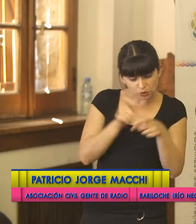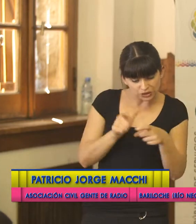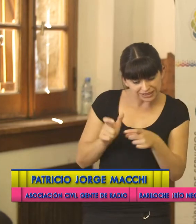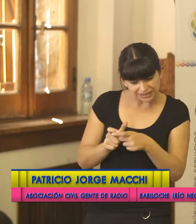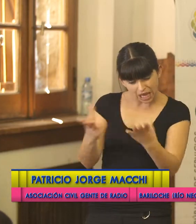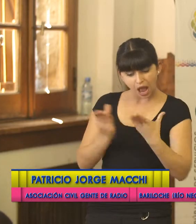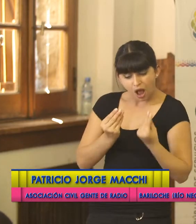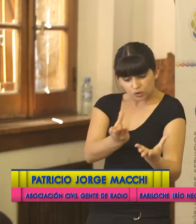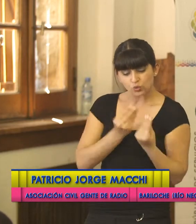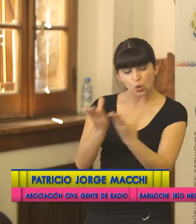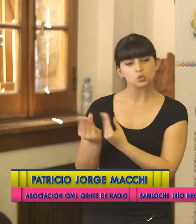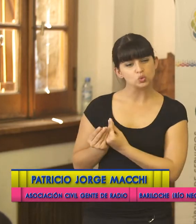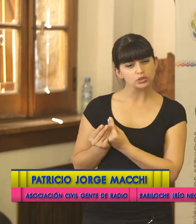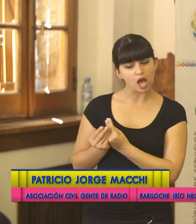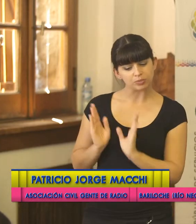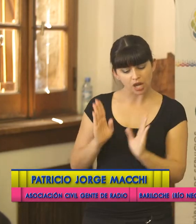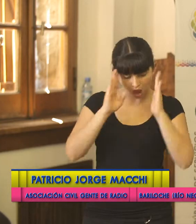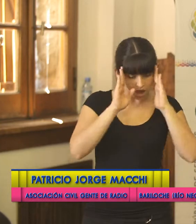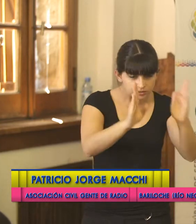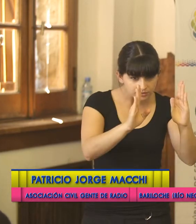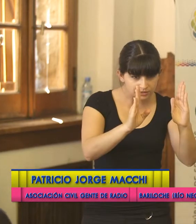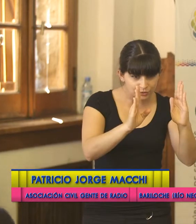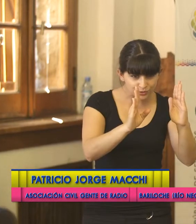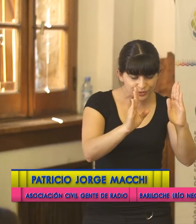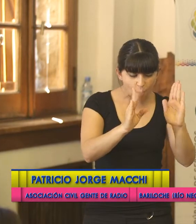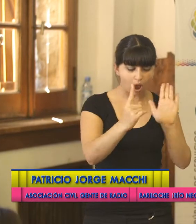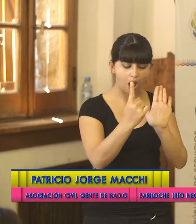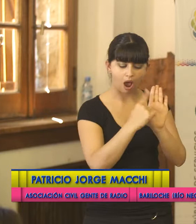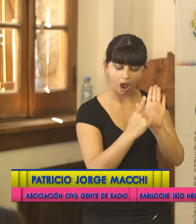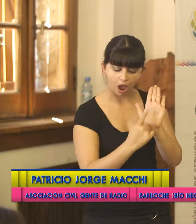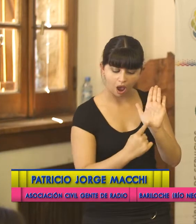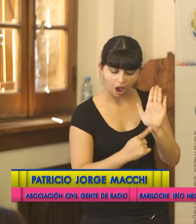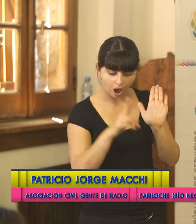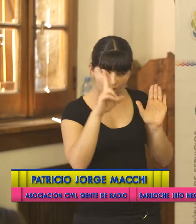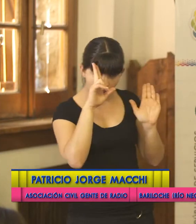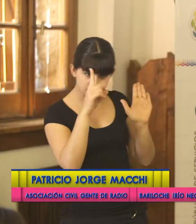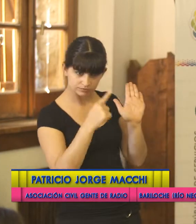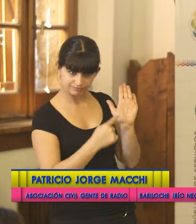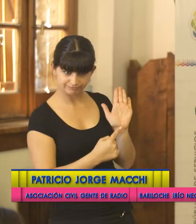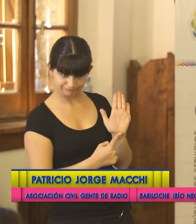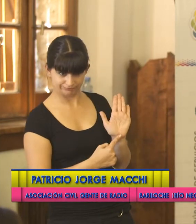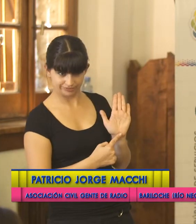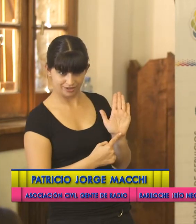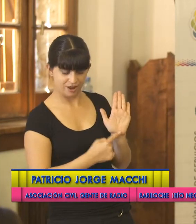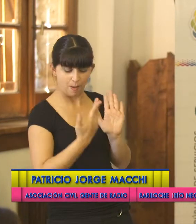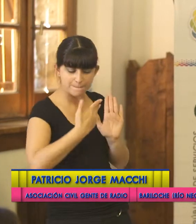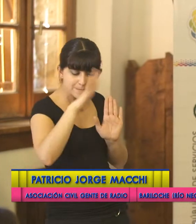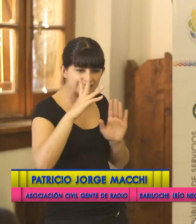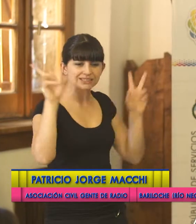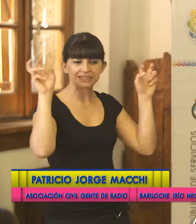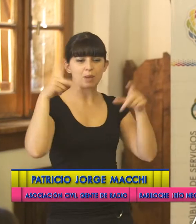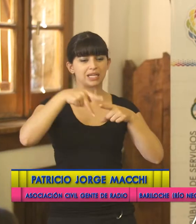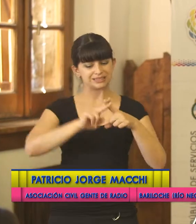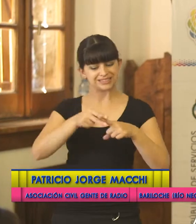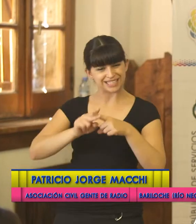estar constantemente pendiente y poner en regla todo lo que tiene que ver con la en la parte técnica